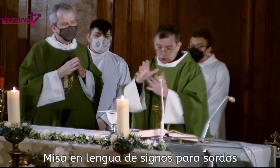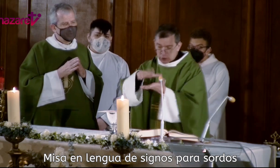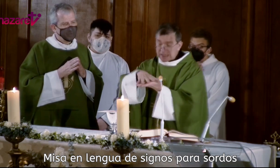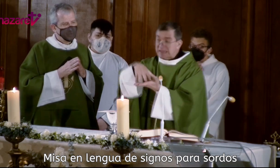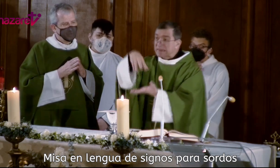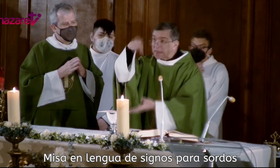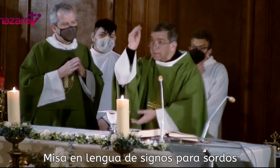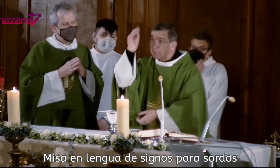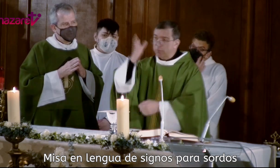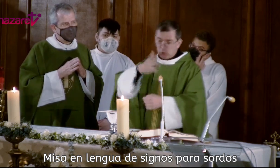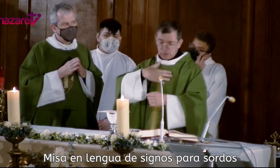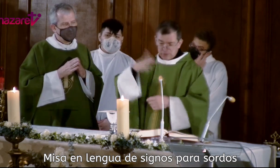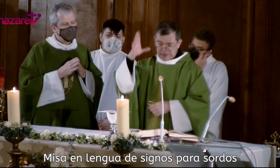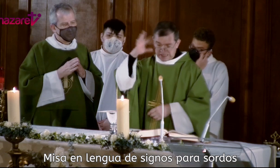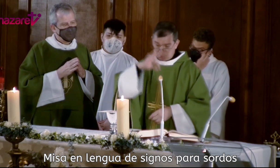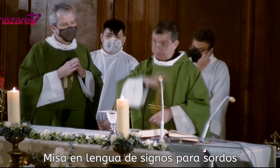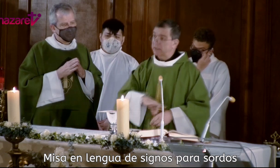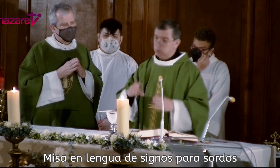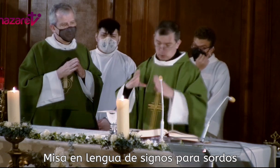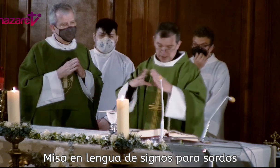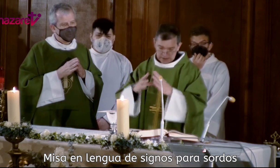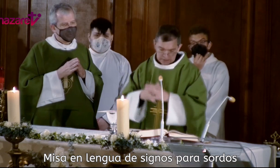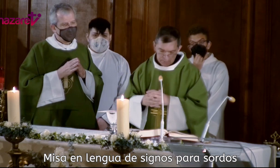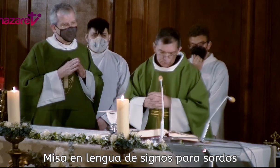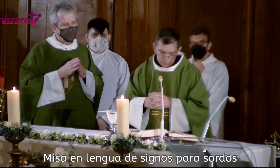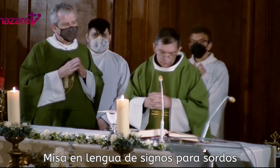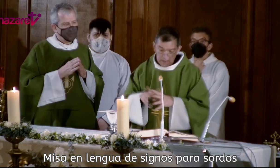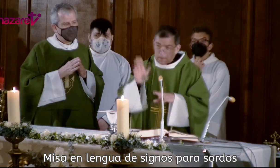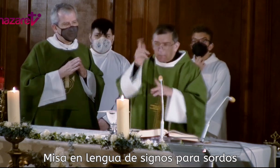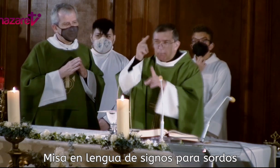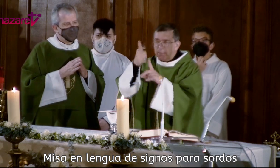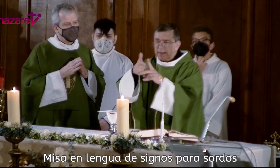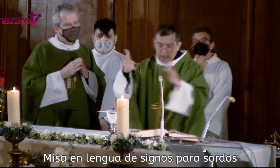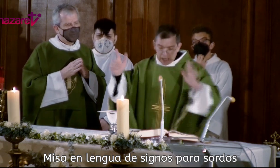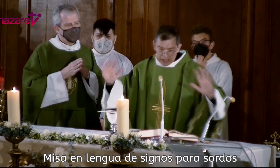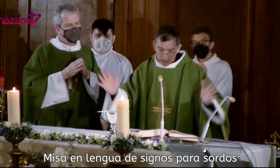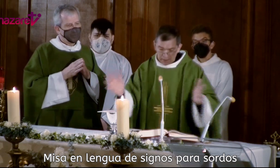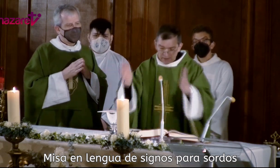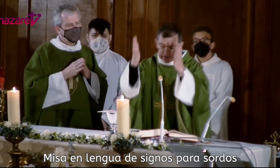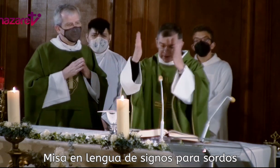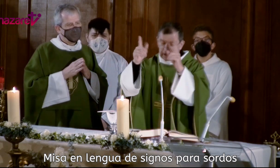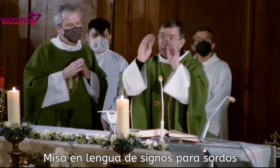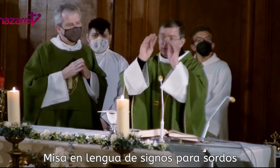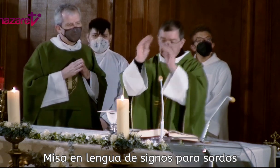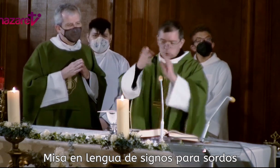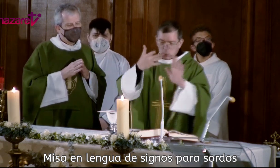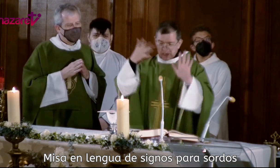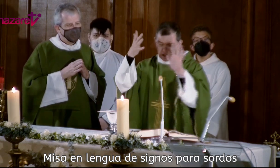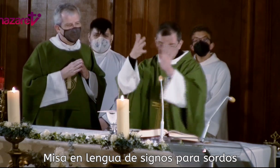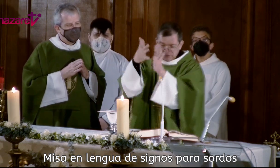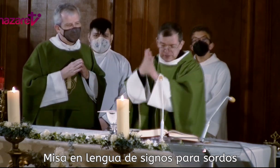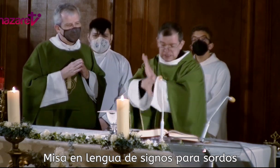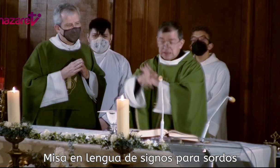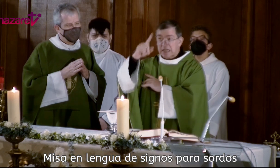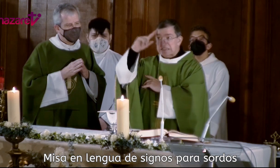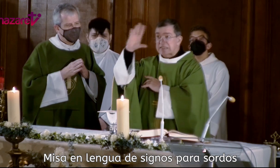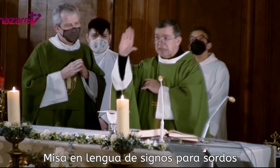y templo del Espíritu. Para alabanza de tu infinita